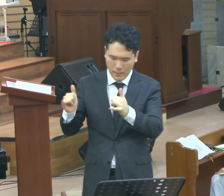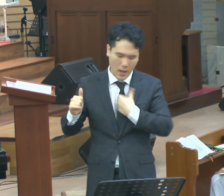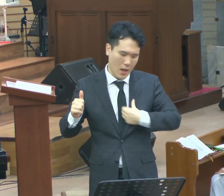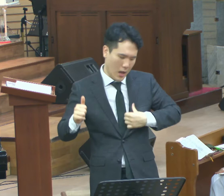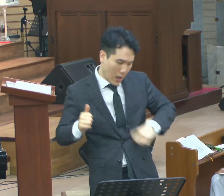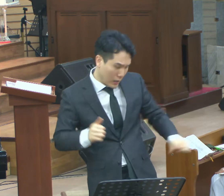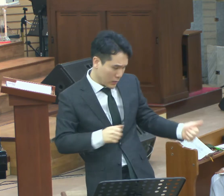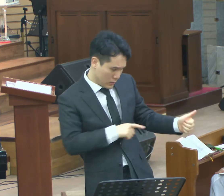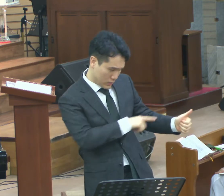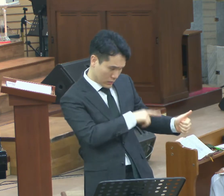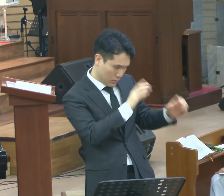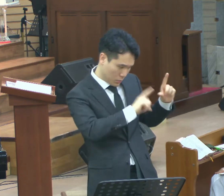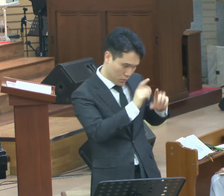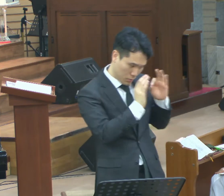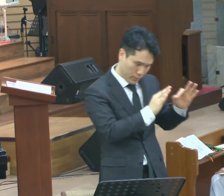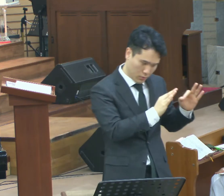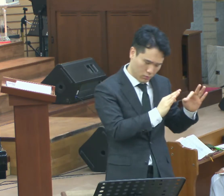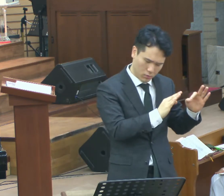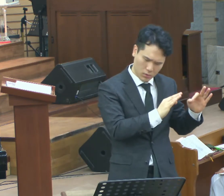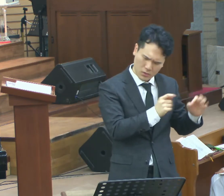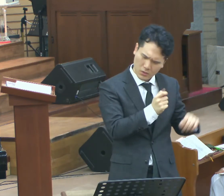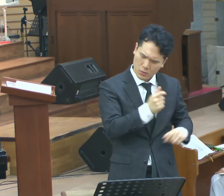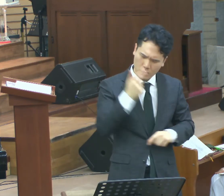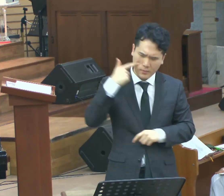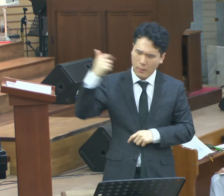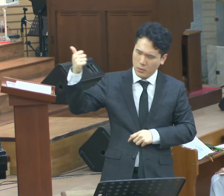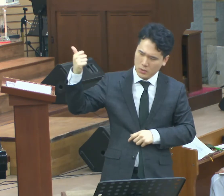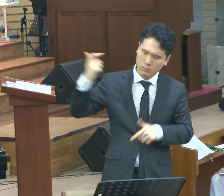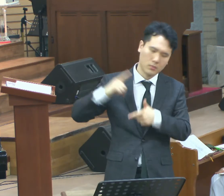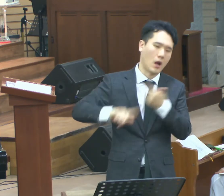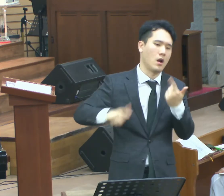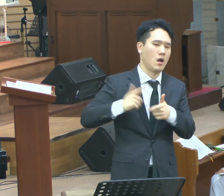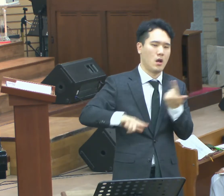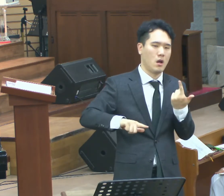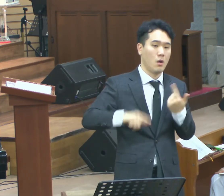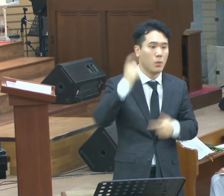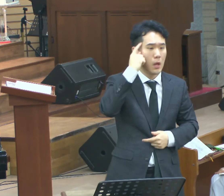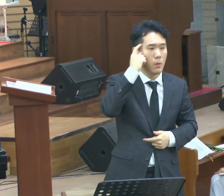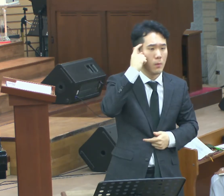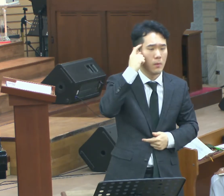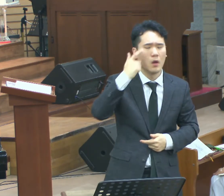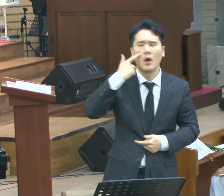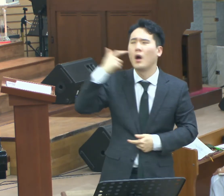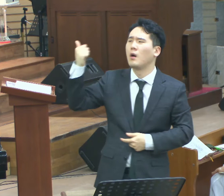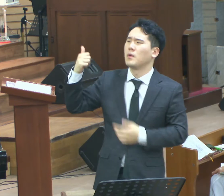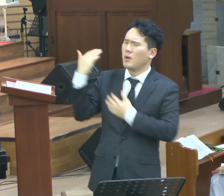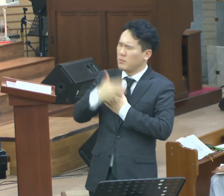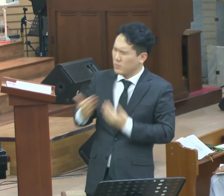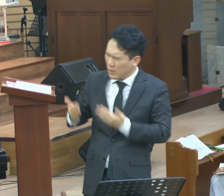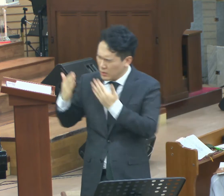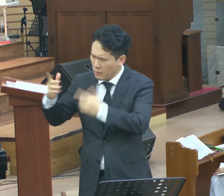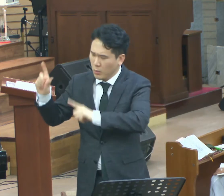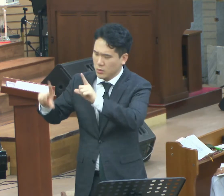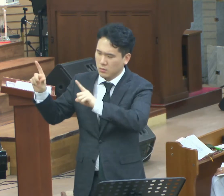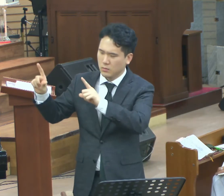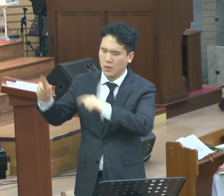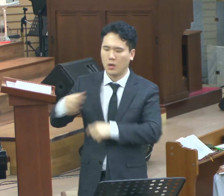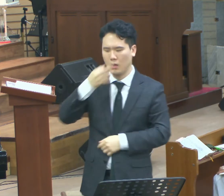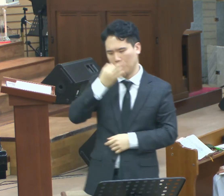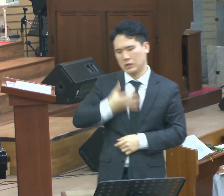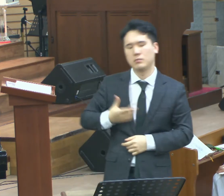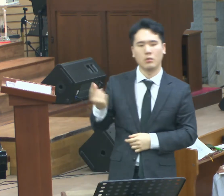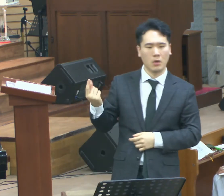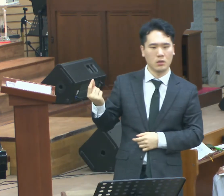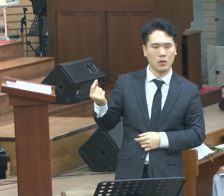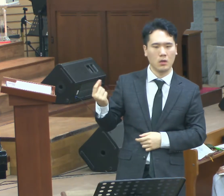막 새를 살면서도 너무 교회에다 많이 헌금을 하시고, 그런 걸 보는 아들은 굉장히 부정적일 수 있어요. 우리 아버지가 교회만 안 다녔으면 우리는 집